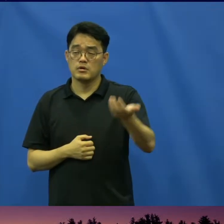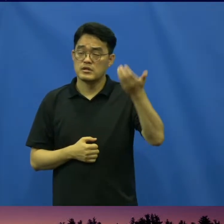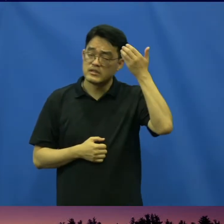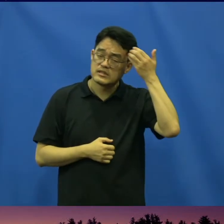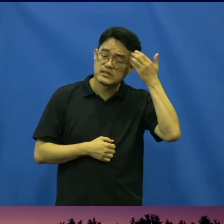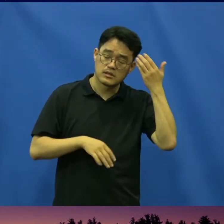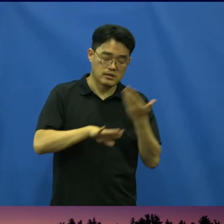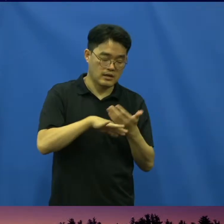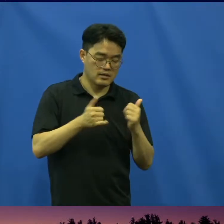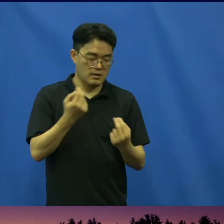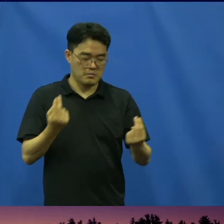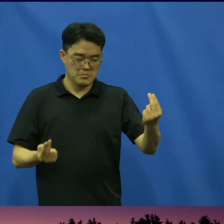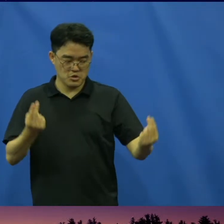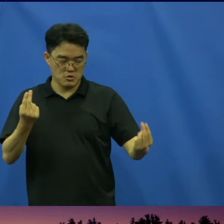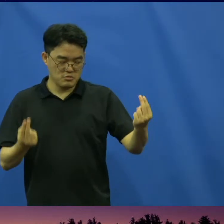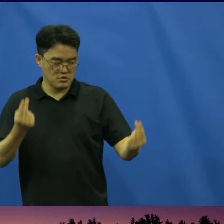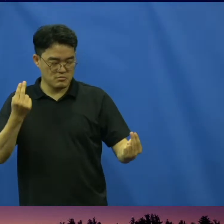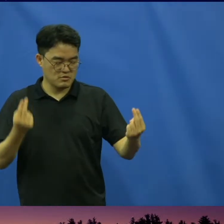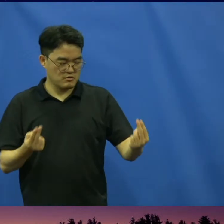가면 험한해지는 겁니다.